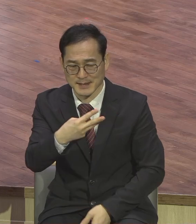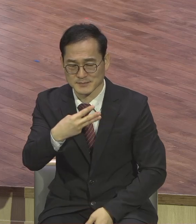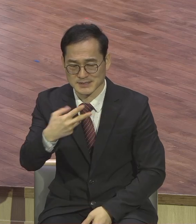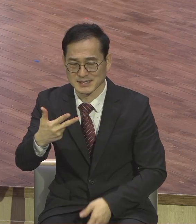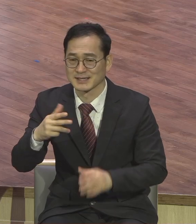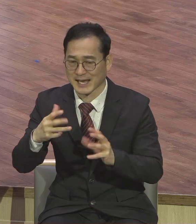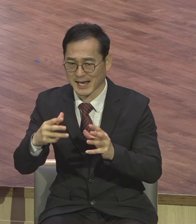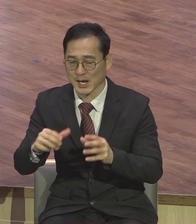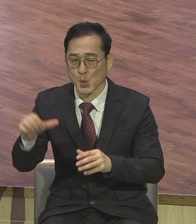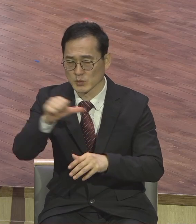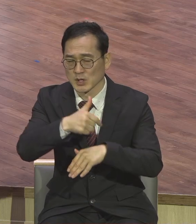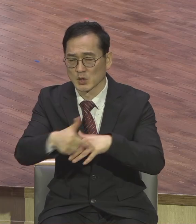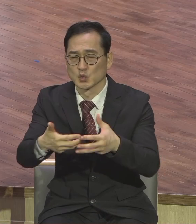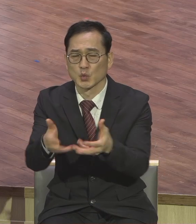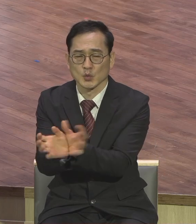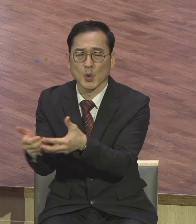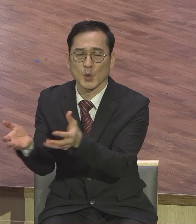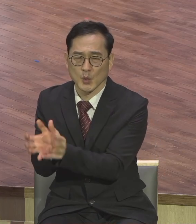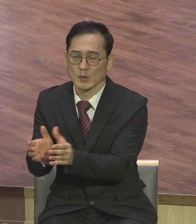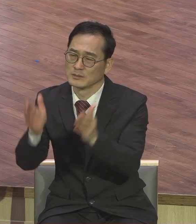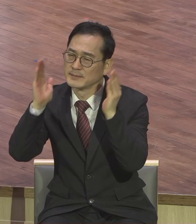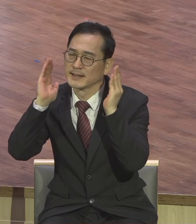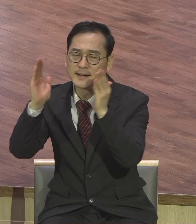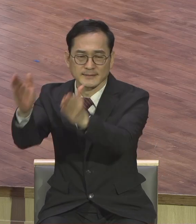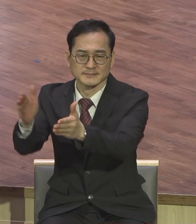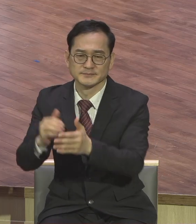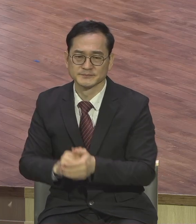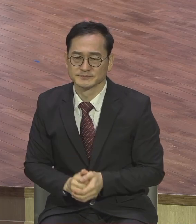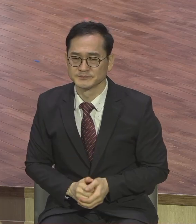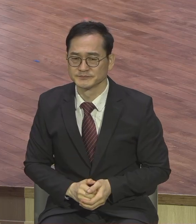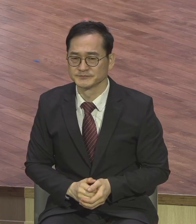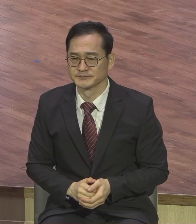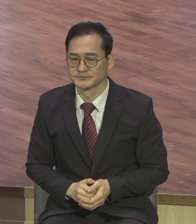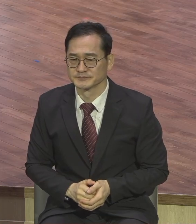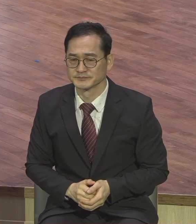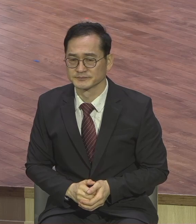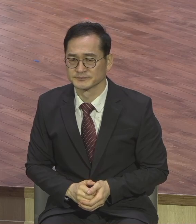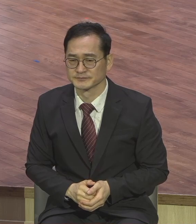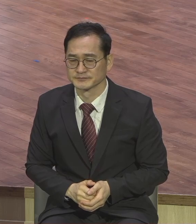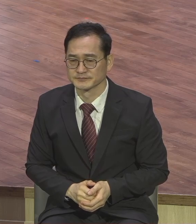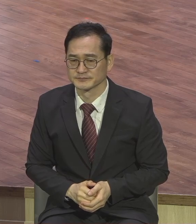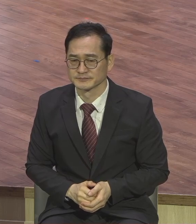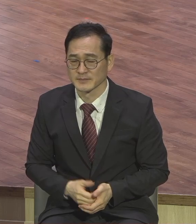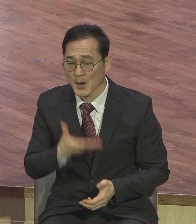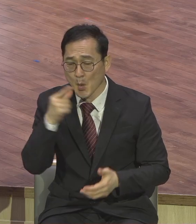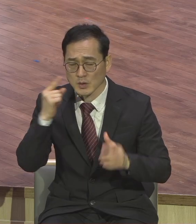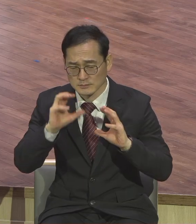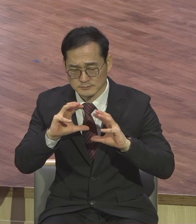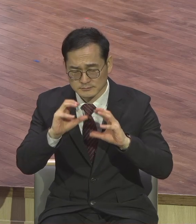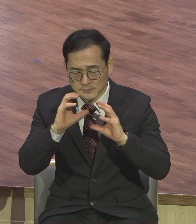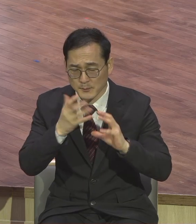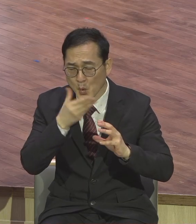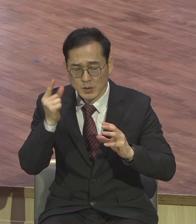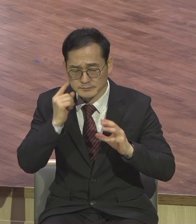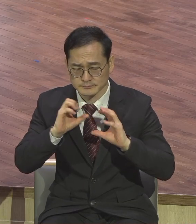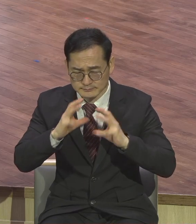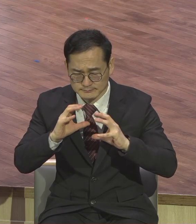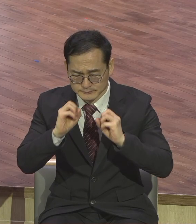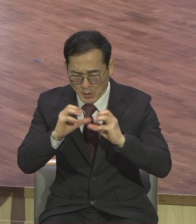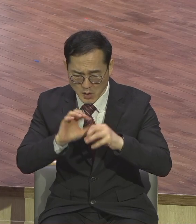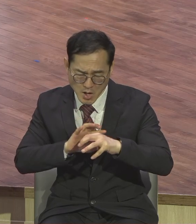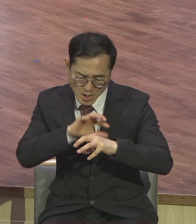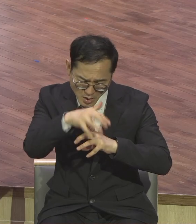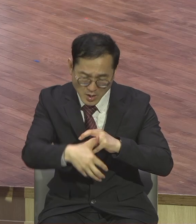거예요. 직간접적으로. 아멘. 가든지 보내든지 세계복음화 주의 명령입니다. 이 교회